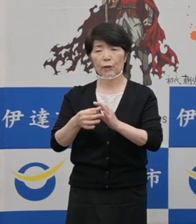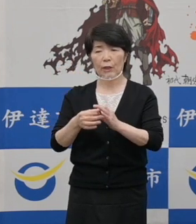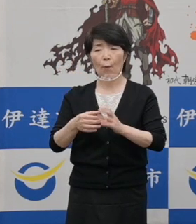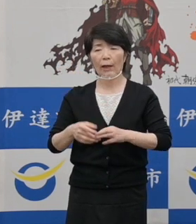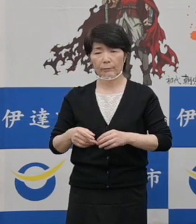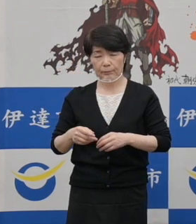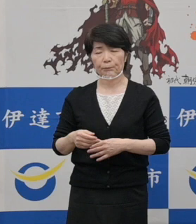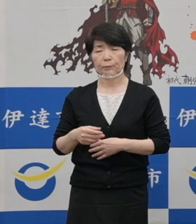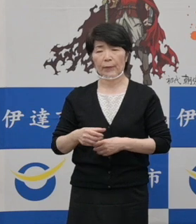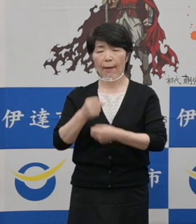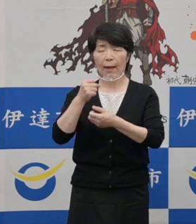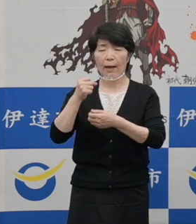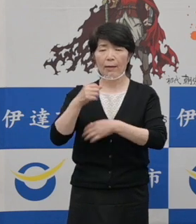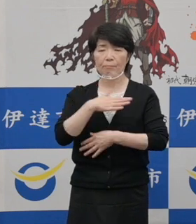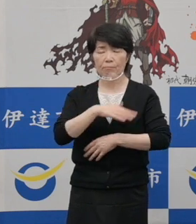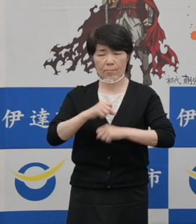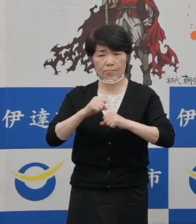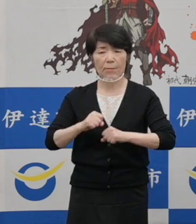えております。